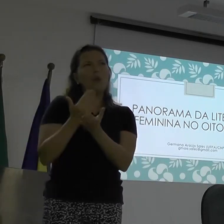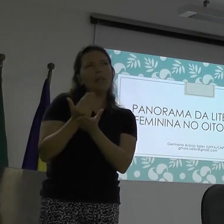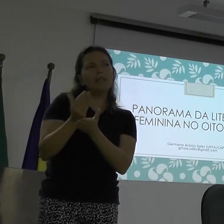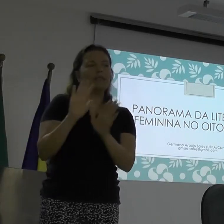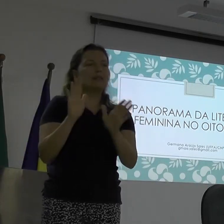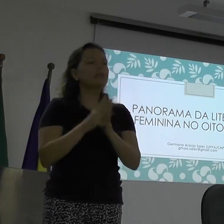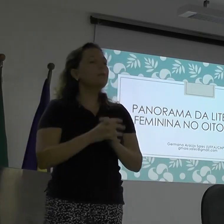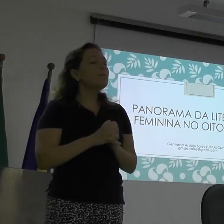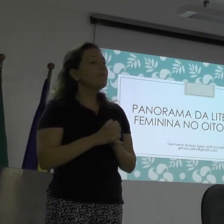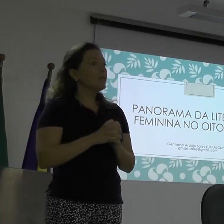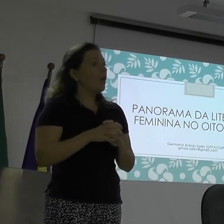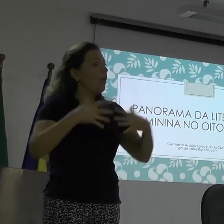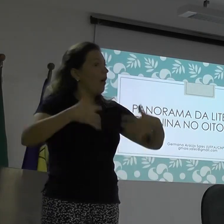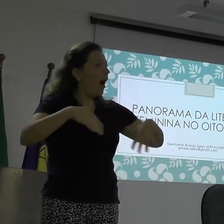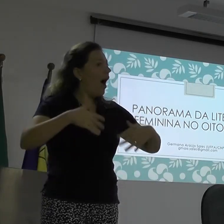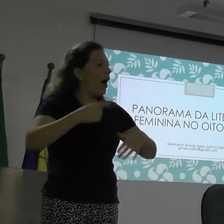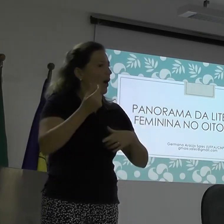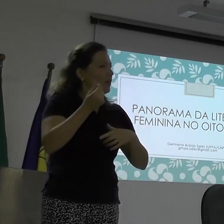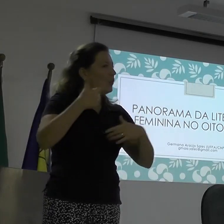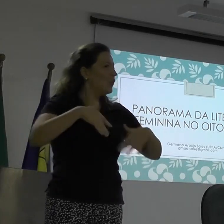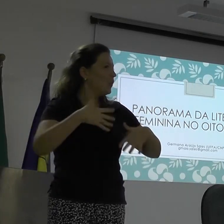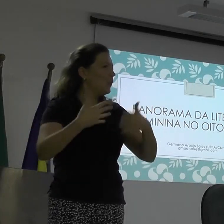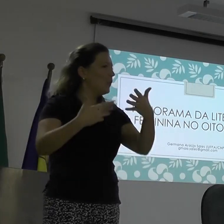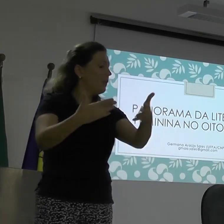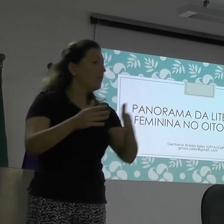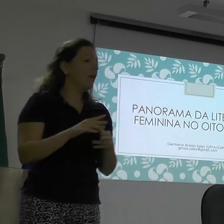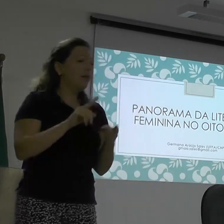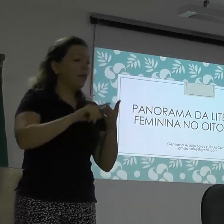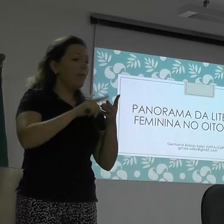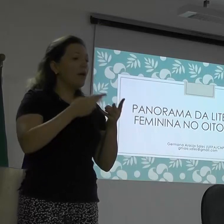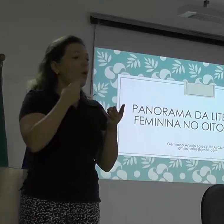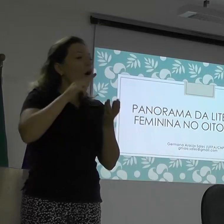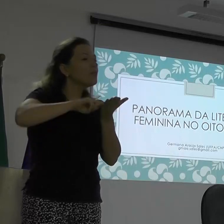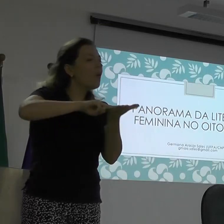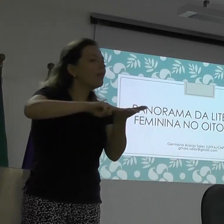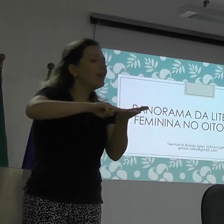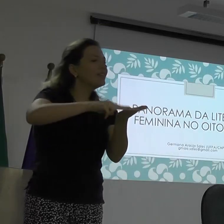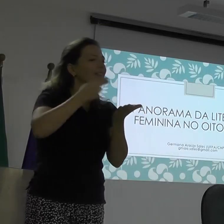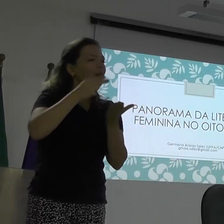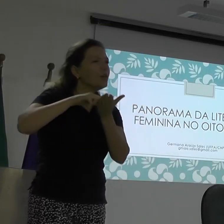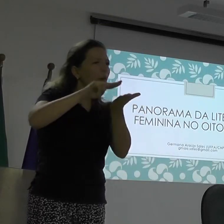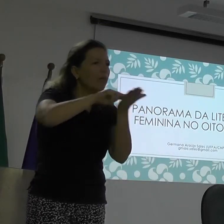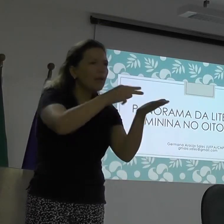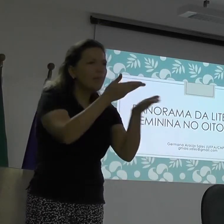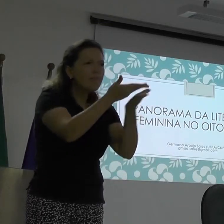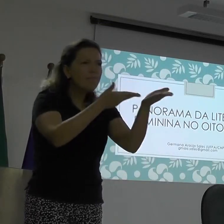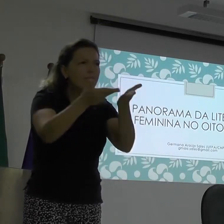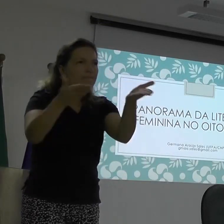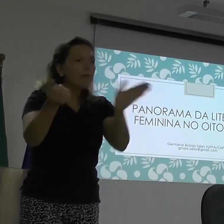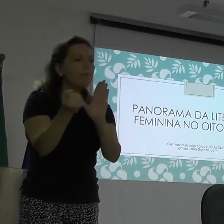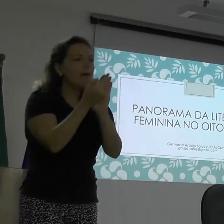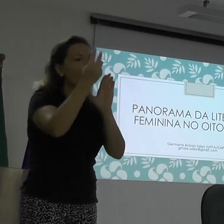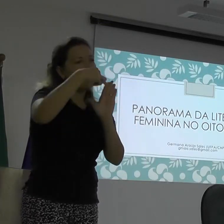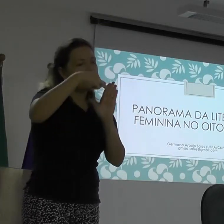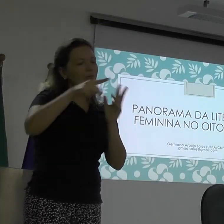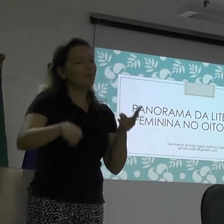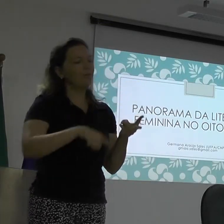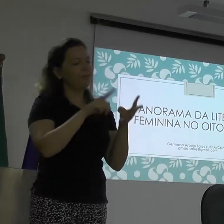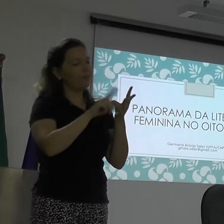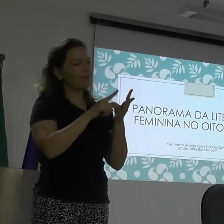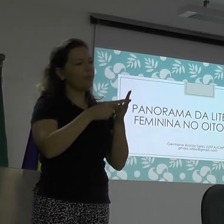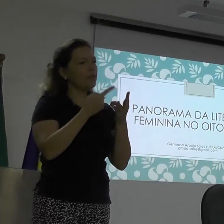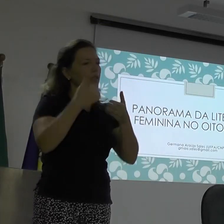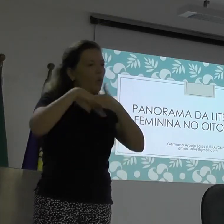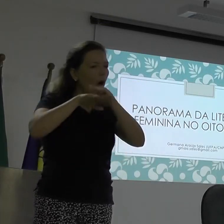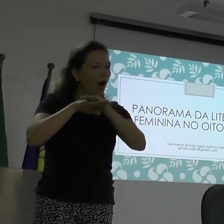Então, as correspondências são registram marcas de história da leitura, os acervos de